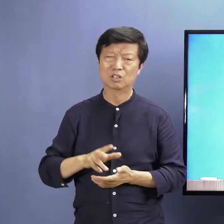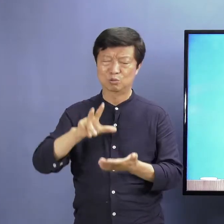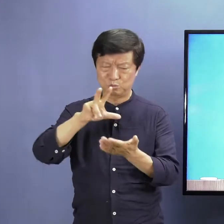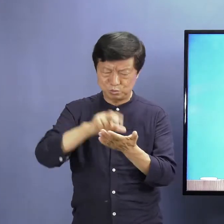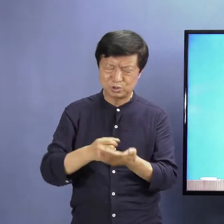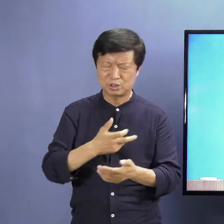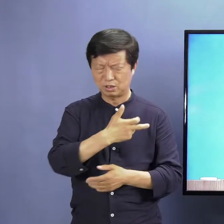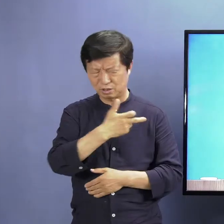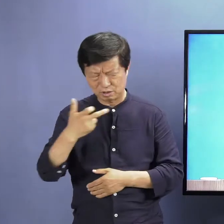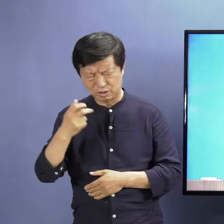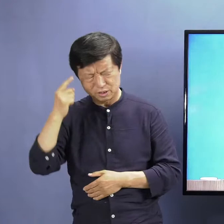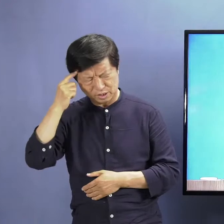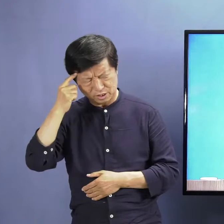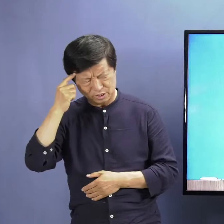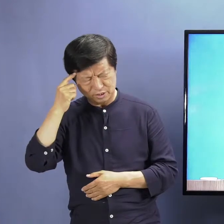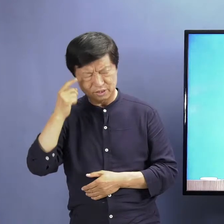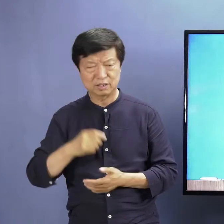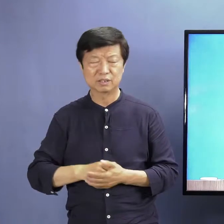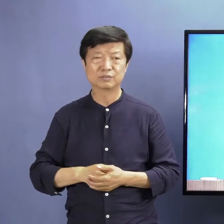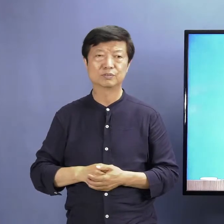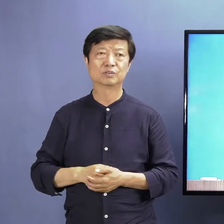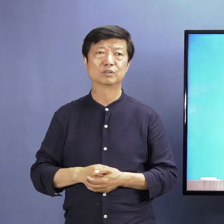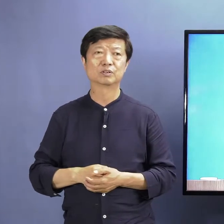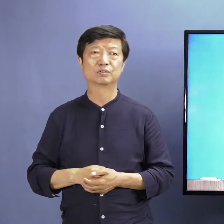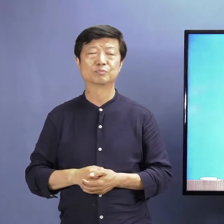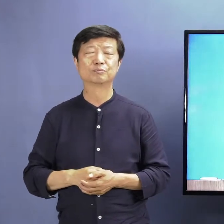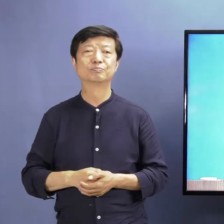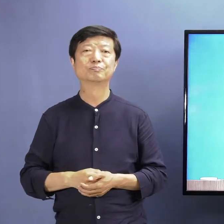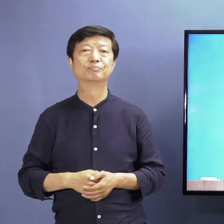이게 한국 교회 문제고 한국 교회 성도들의 문제예요.